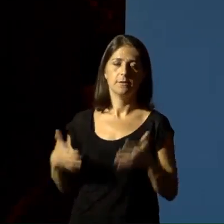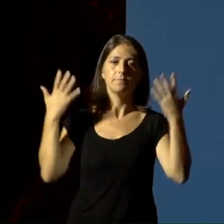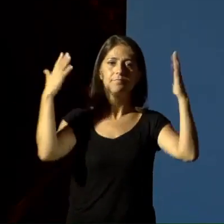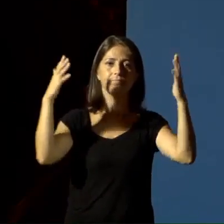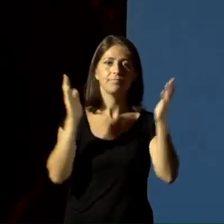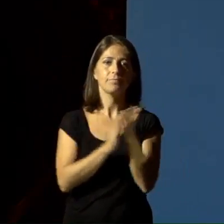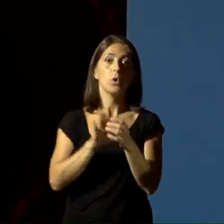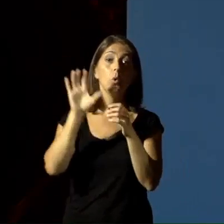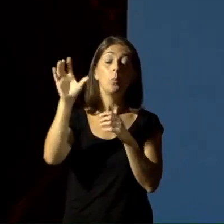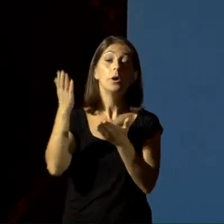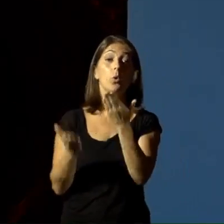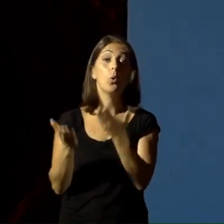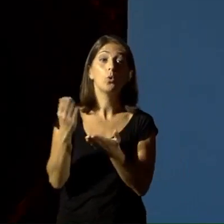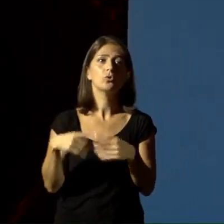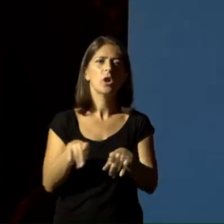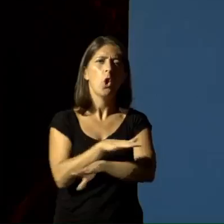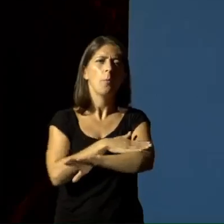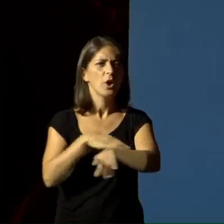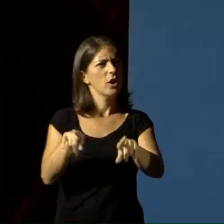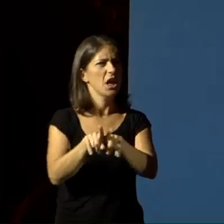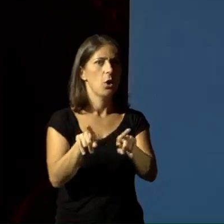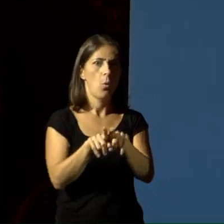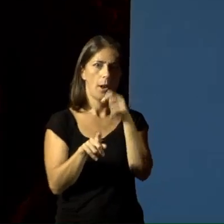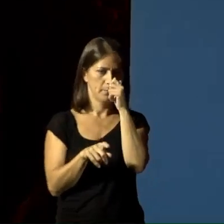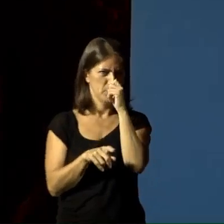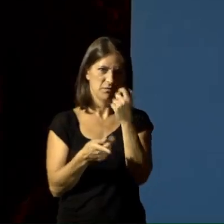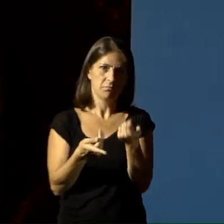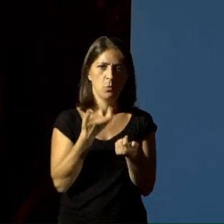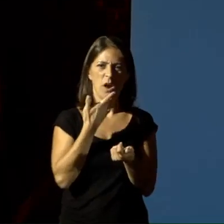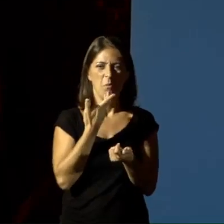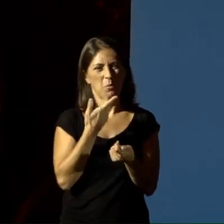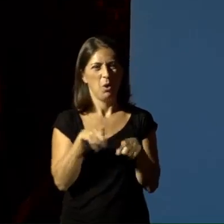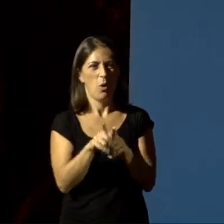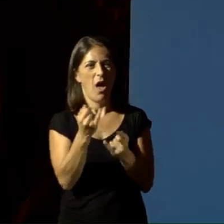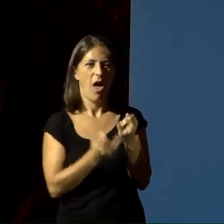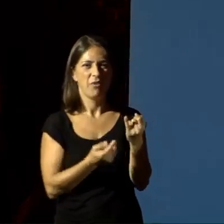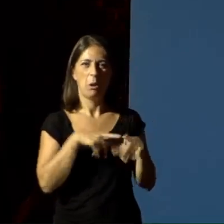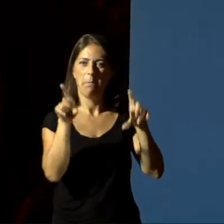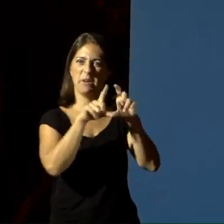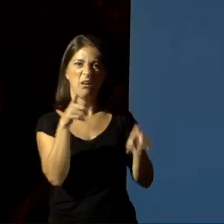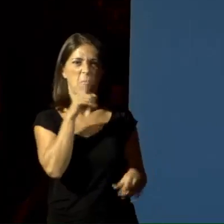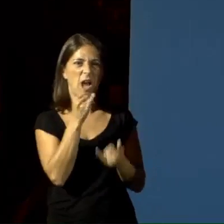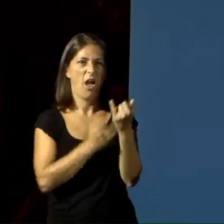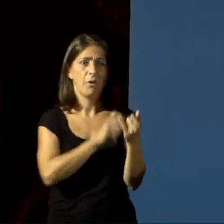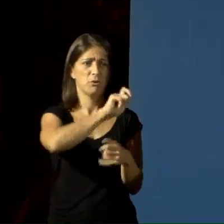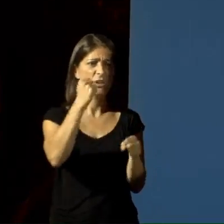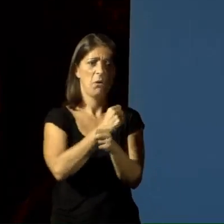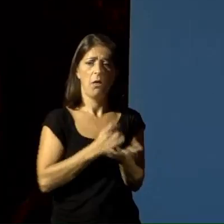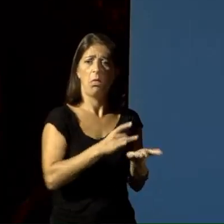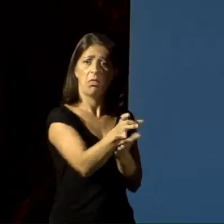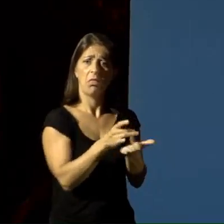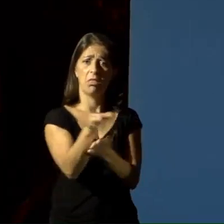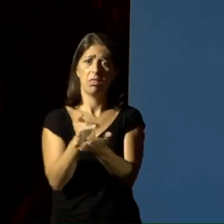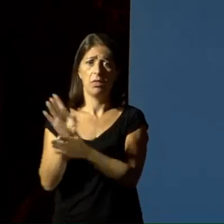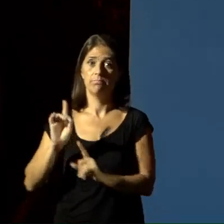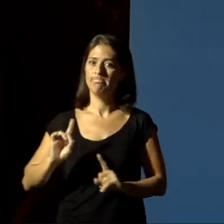Un país xusto non se goberna como un establo, un país xusto non se goberna como unha mala empresa que bote fora os traballadores ou que